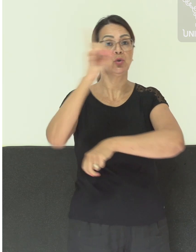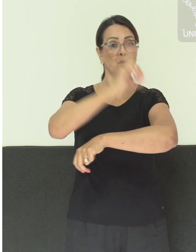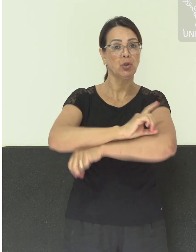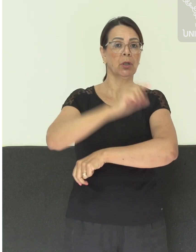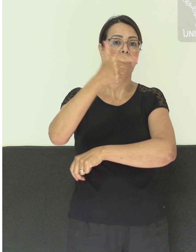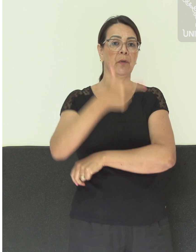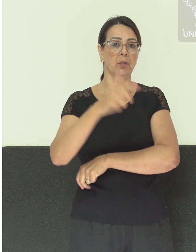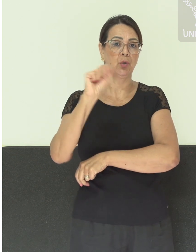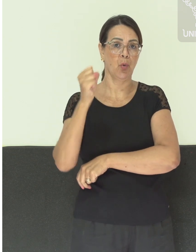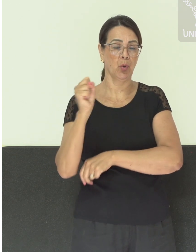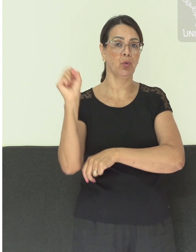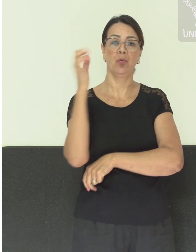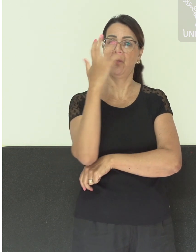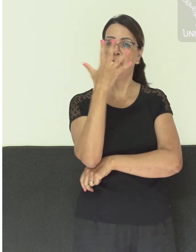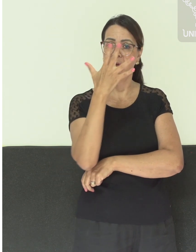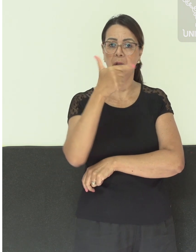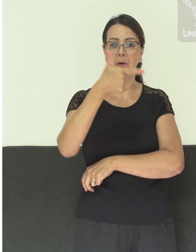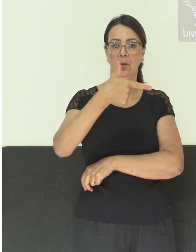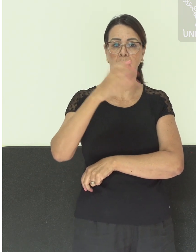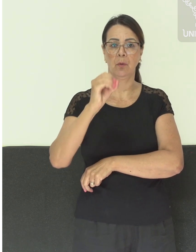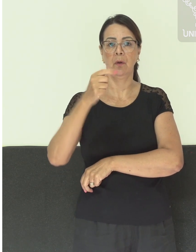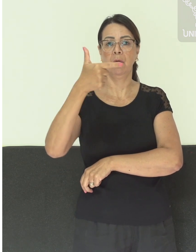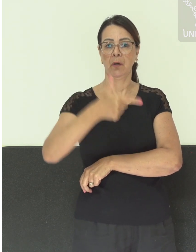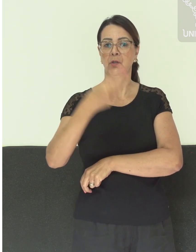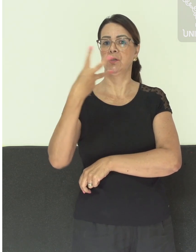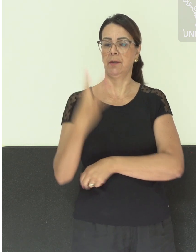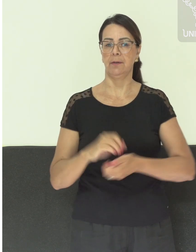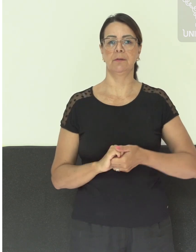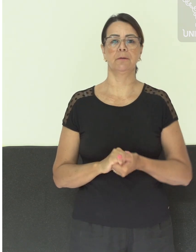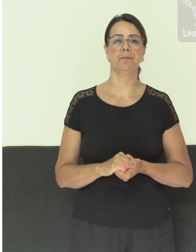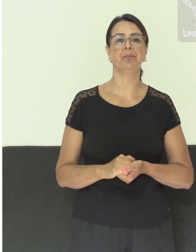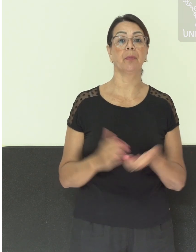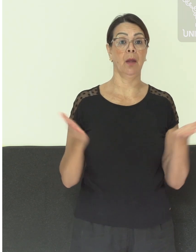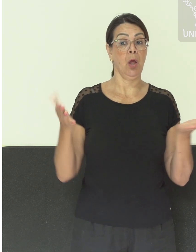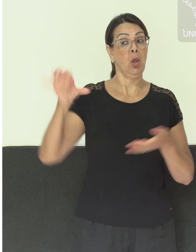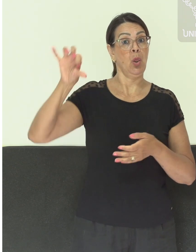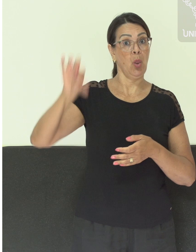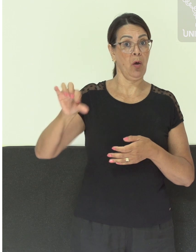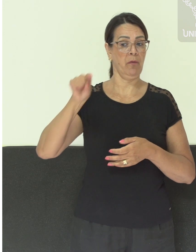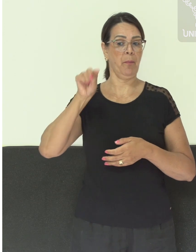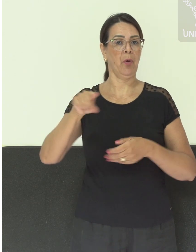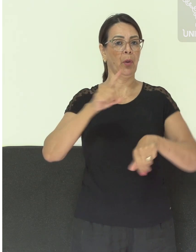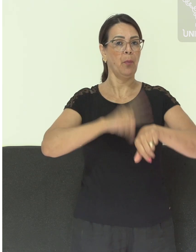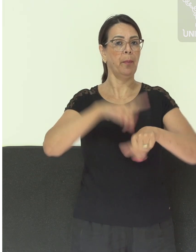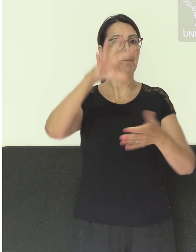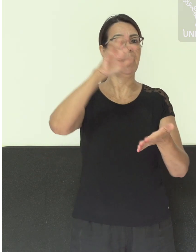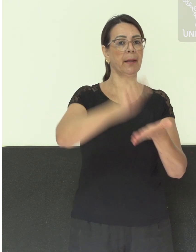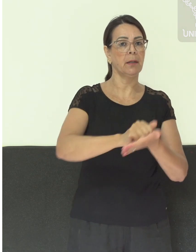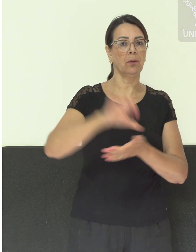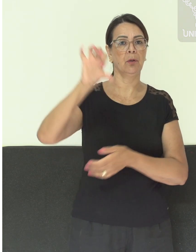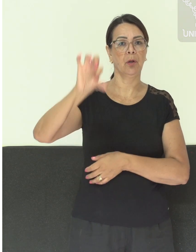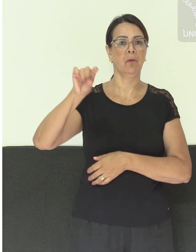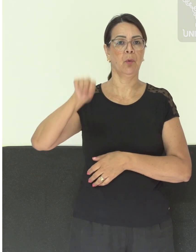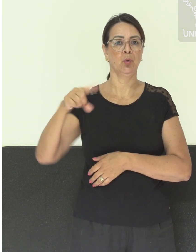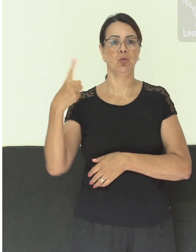de 2023. 9. Da matrícula. 12.1. A matrícula dos